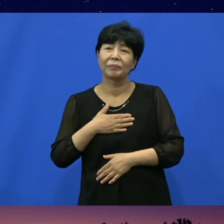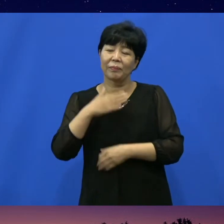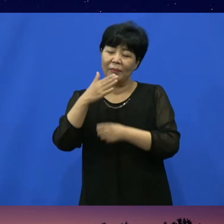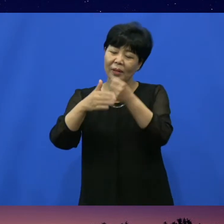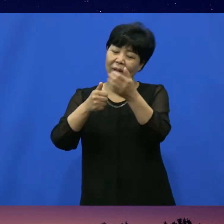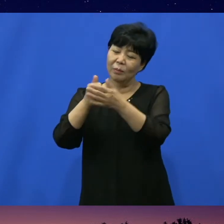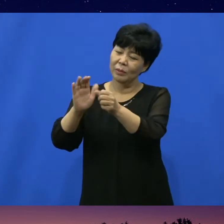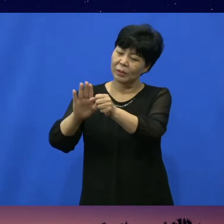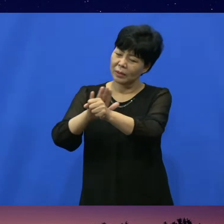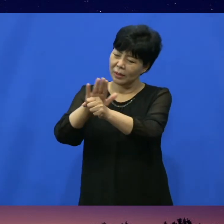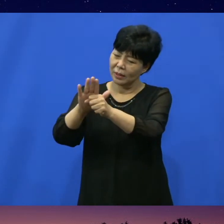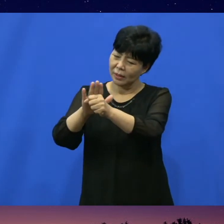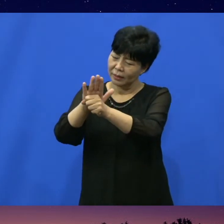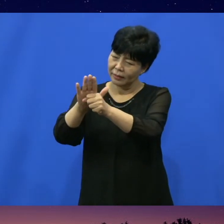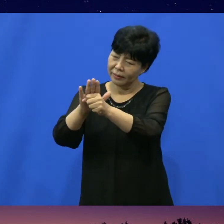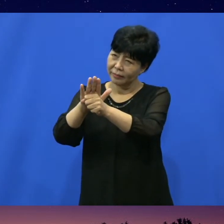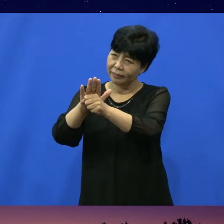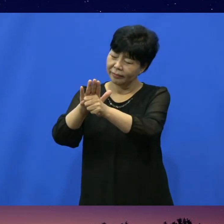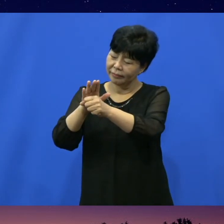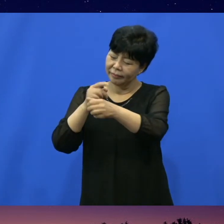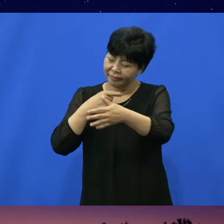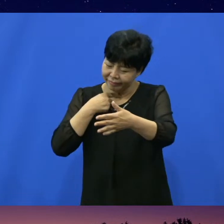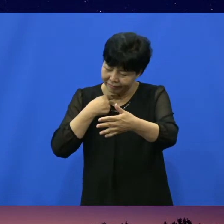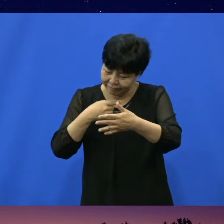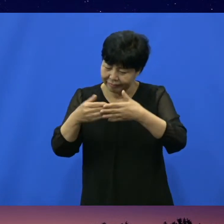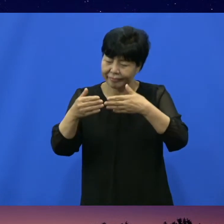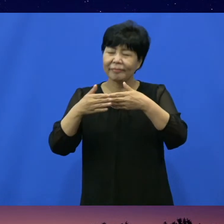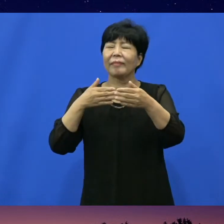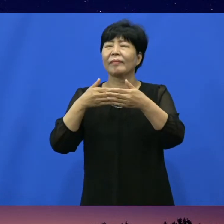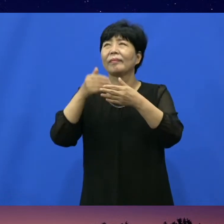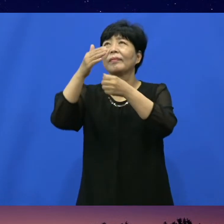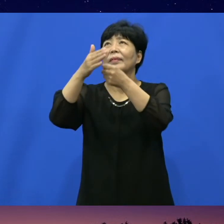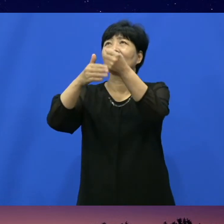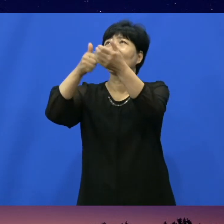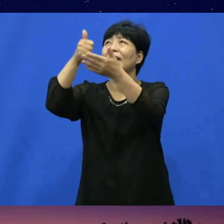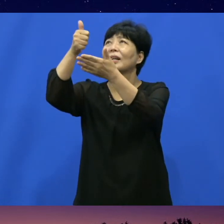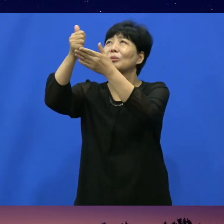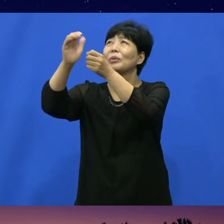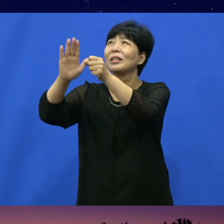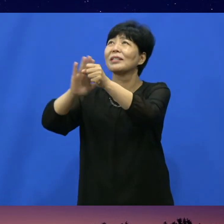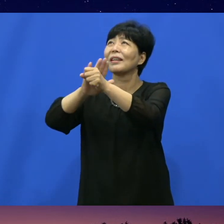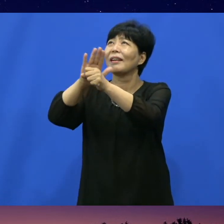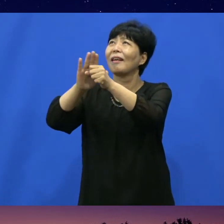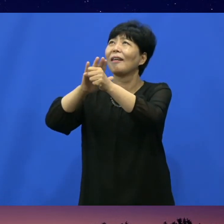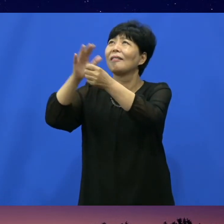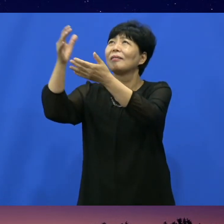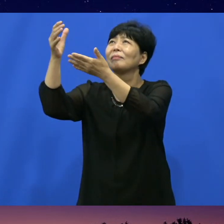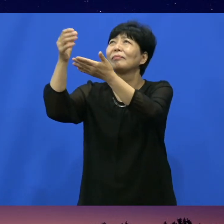사랑을 알아가고 사랑을 경험해가고 사랑을 누리는 거죠.